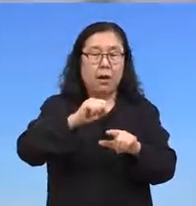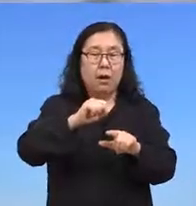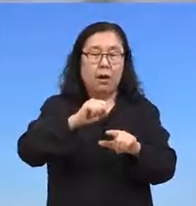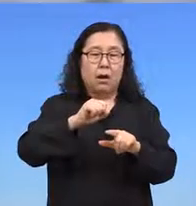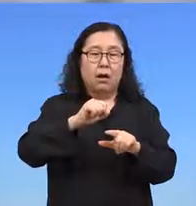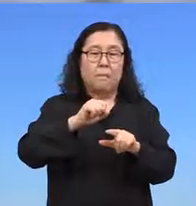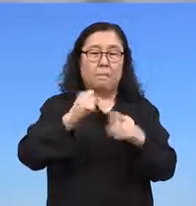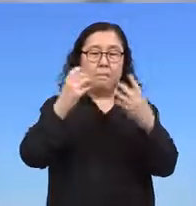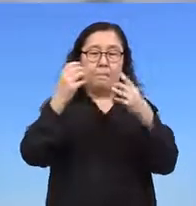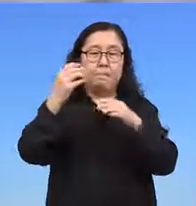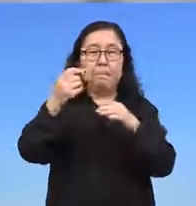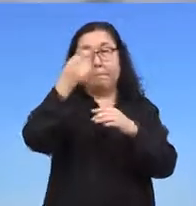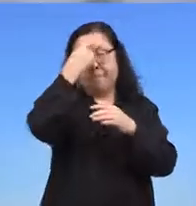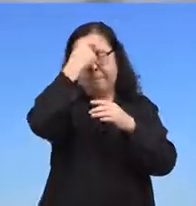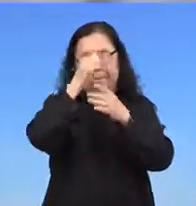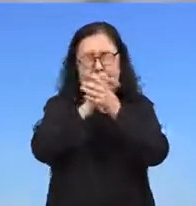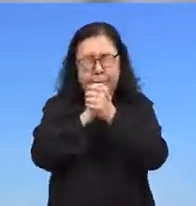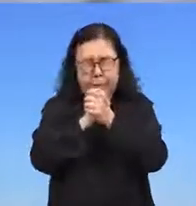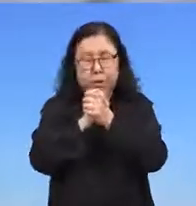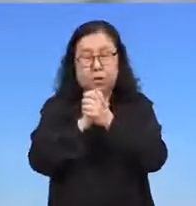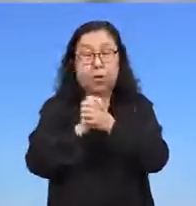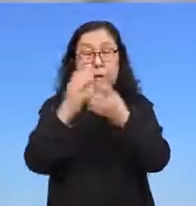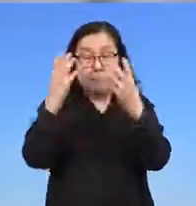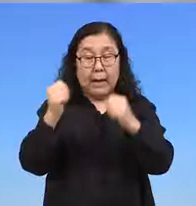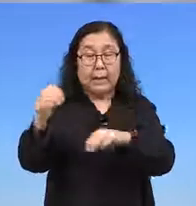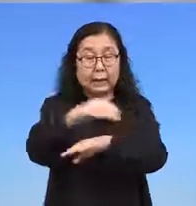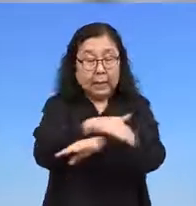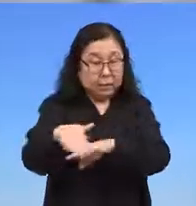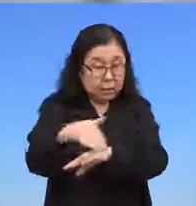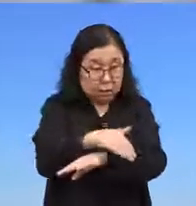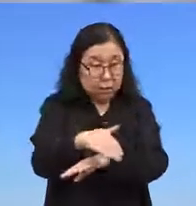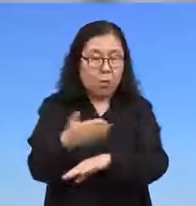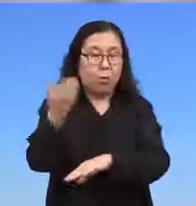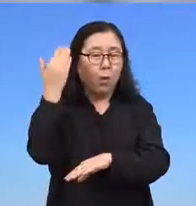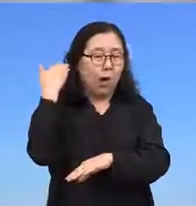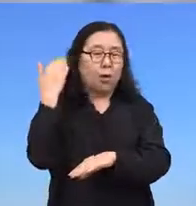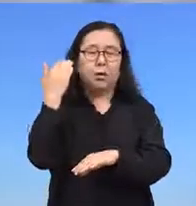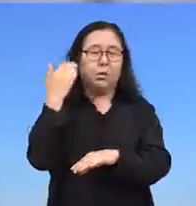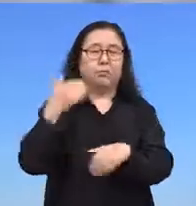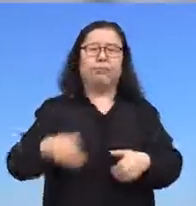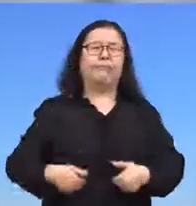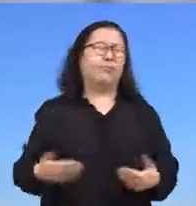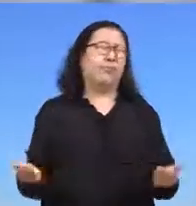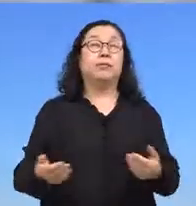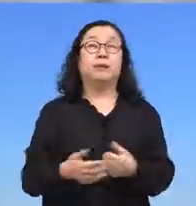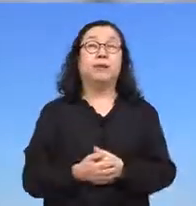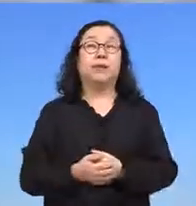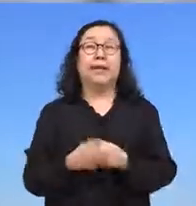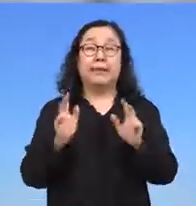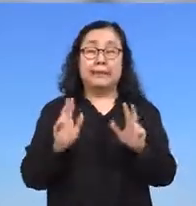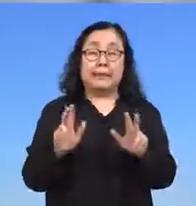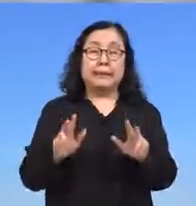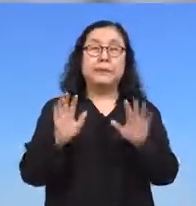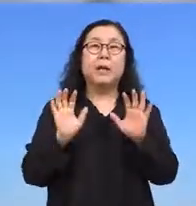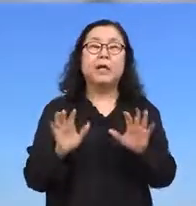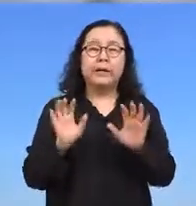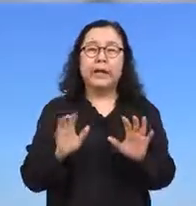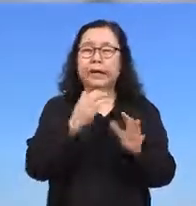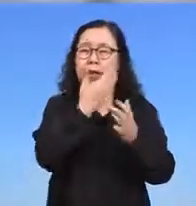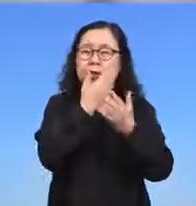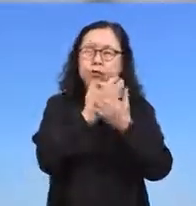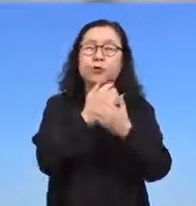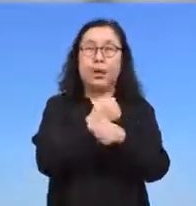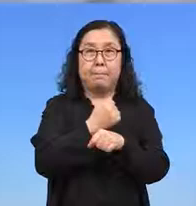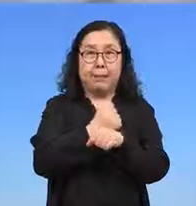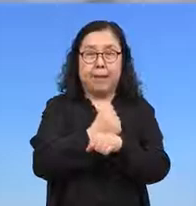지금 안 나온다는 소리 아닙니까? 예전에 많이 나온 게 무슨 소용입니까? 항상 우리가 주목해야 되는 건